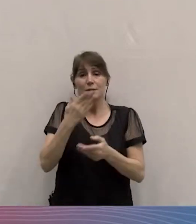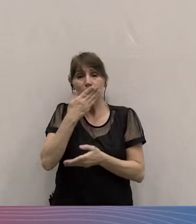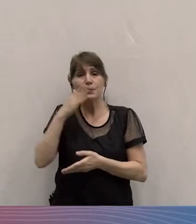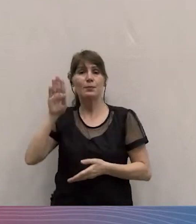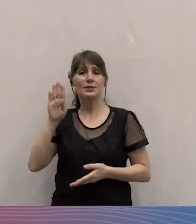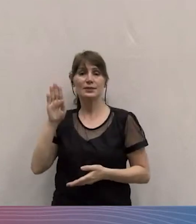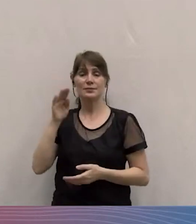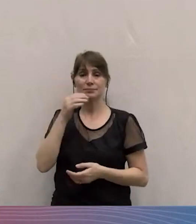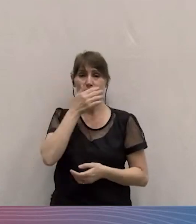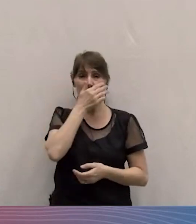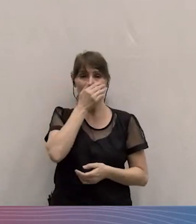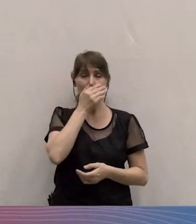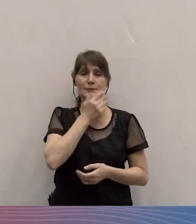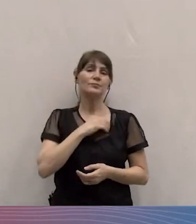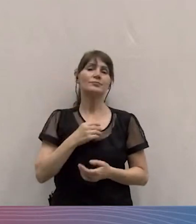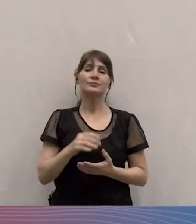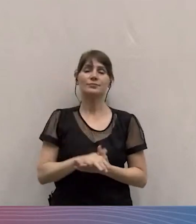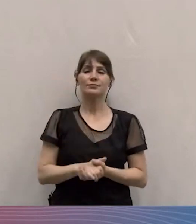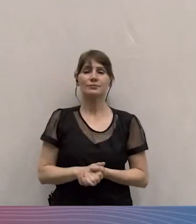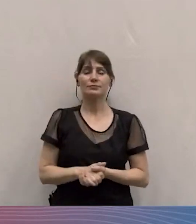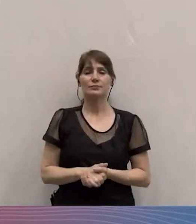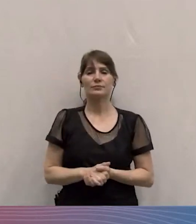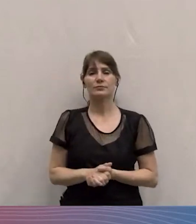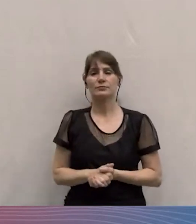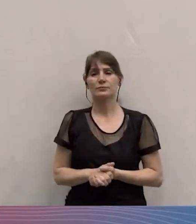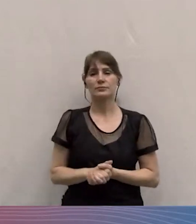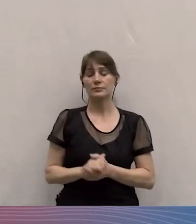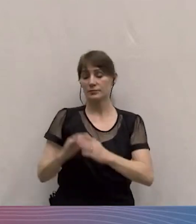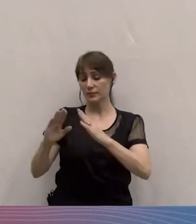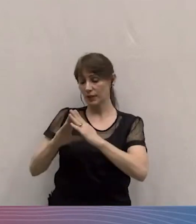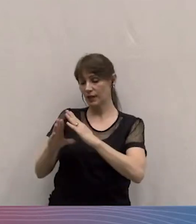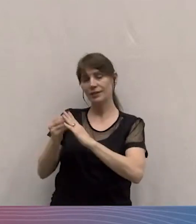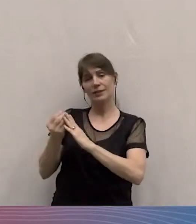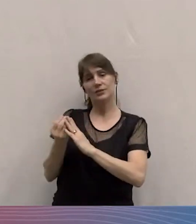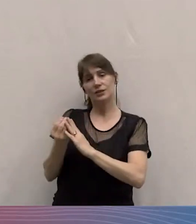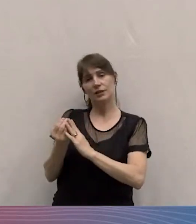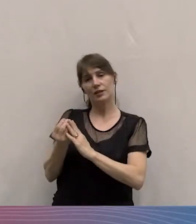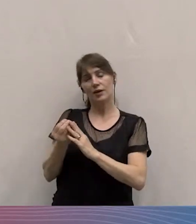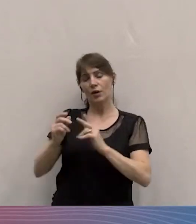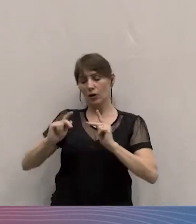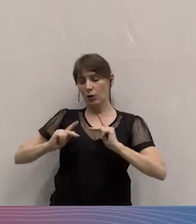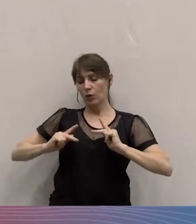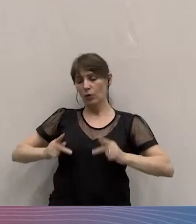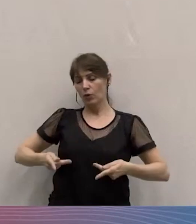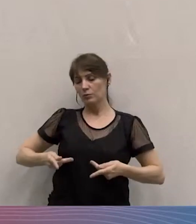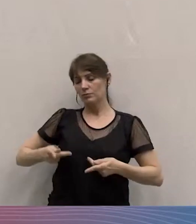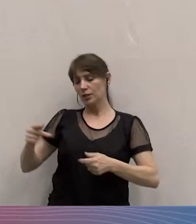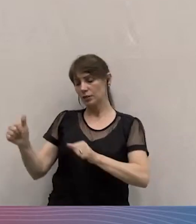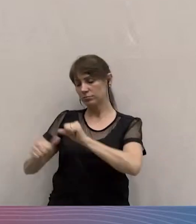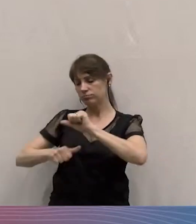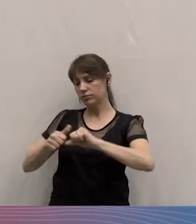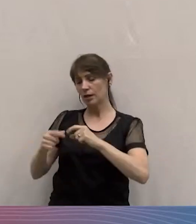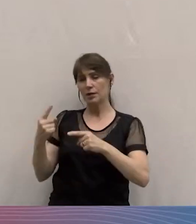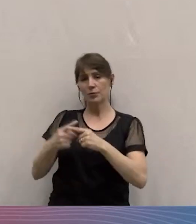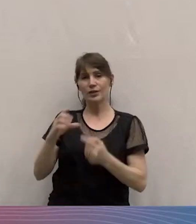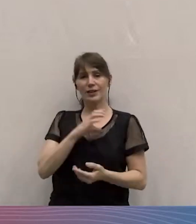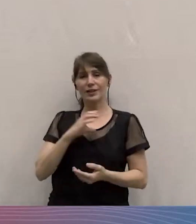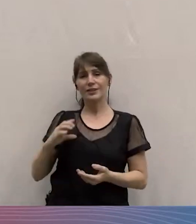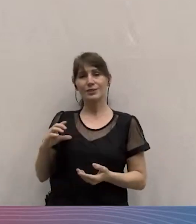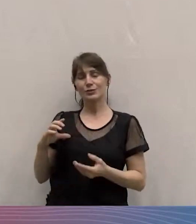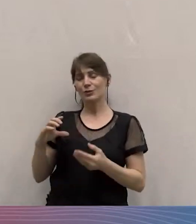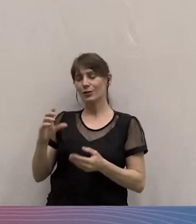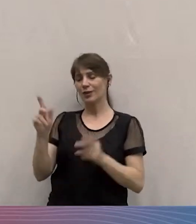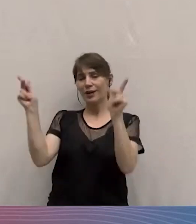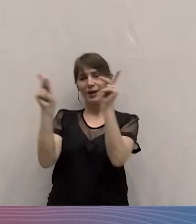Irmãos, a igreja é um novo homem, porque Cristo fez a paz,